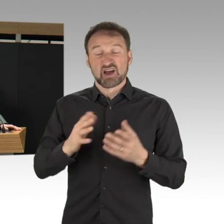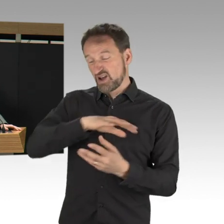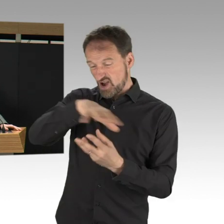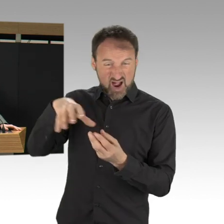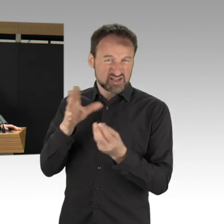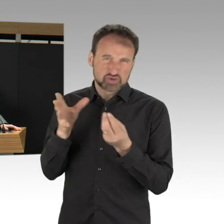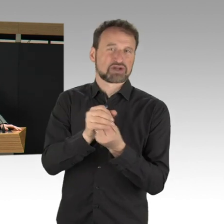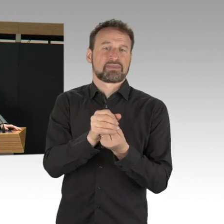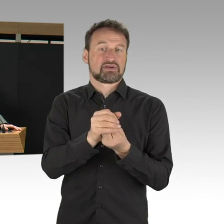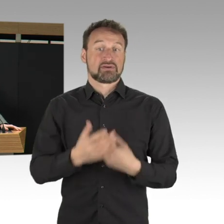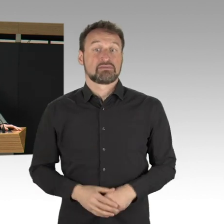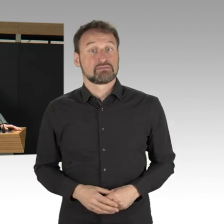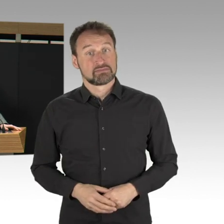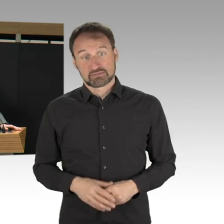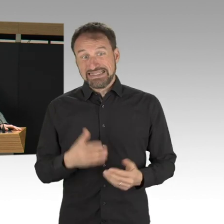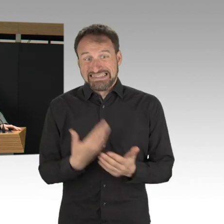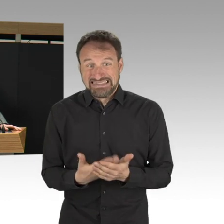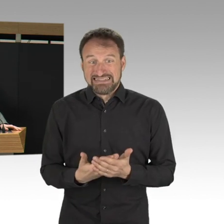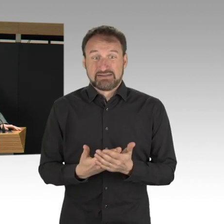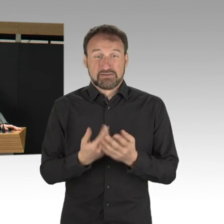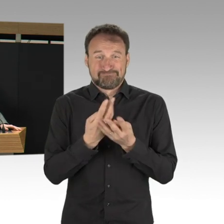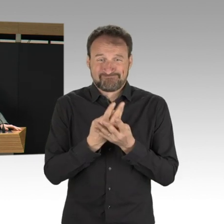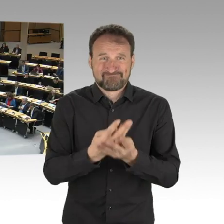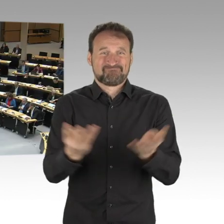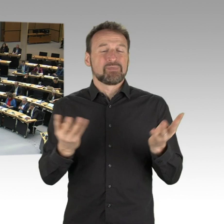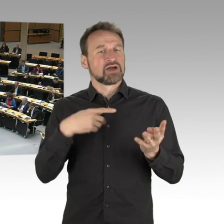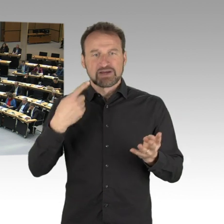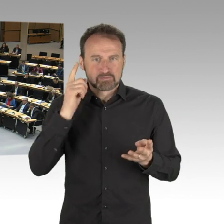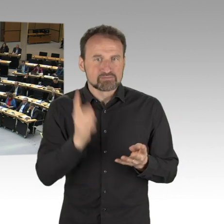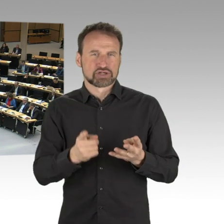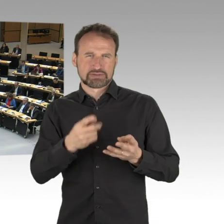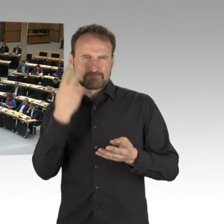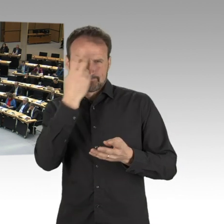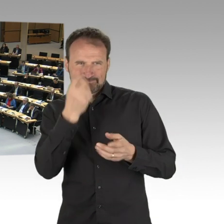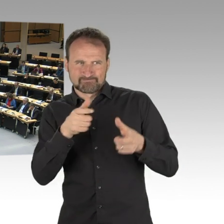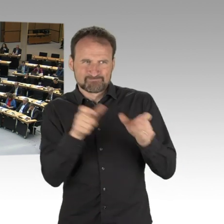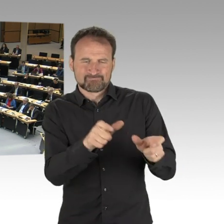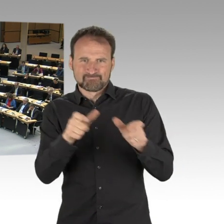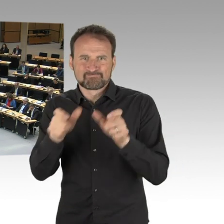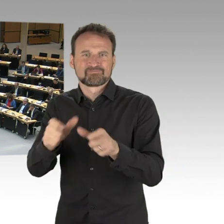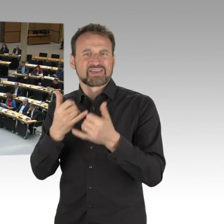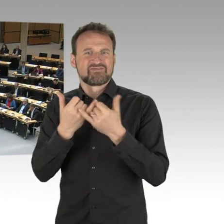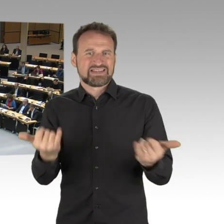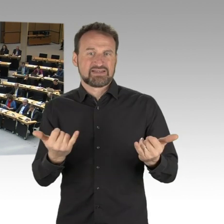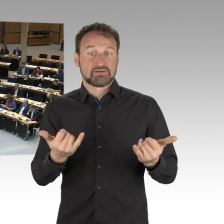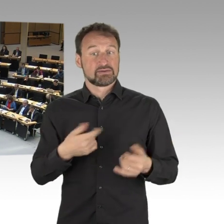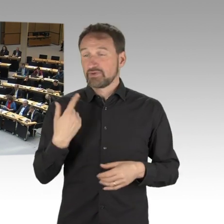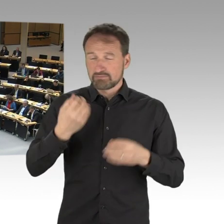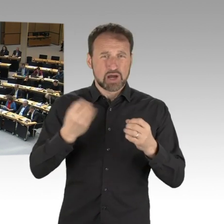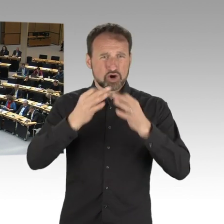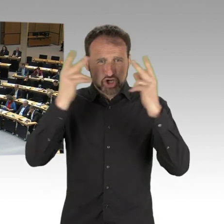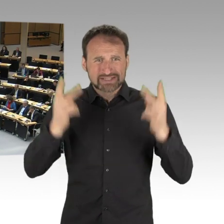Intervention und natürlich auch die Hilfe für Betroffene miteinander verzahnen. Denn die klarsten Erkenntnisse helfen uns nicht weiter, wenn wir sie nicht auch